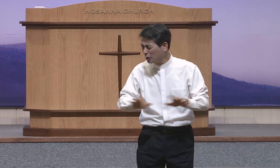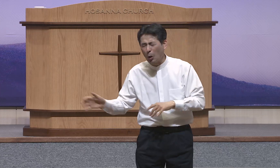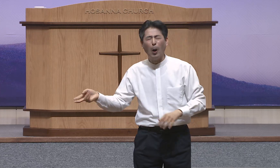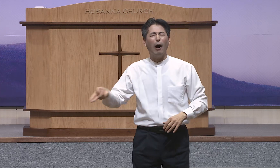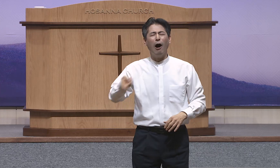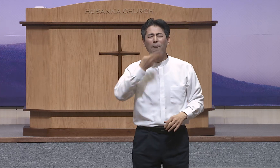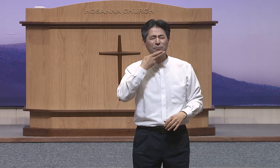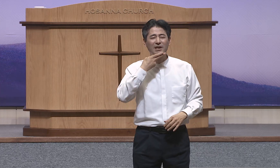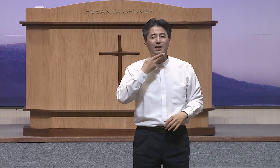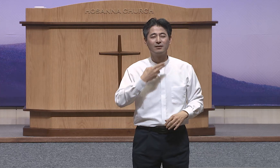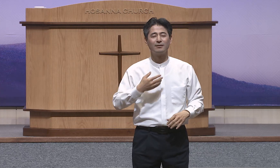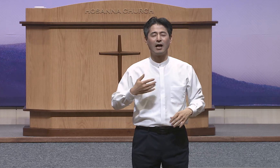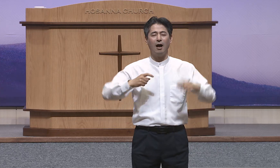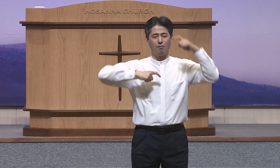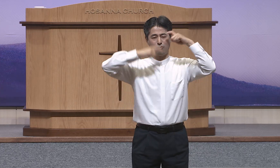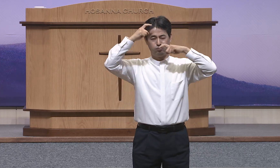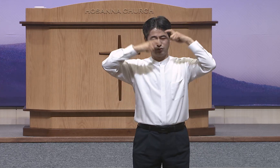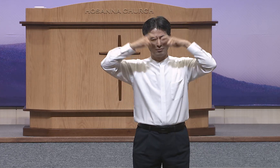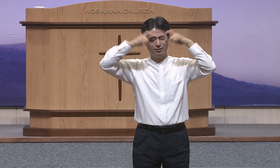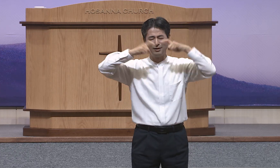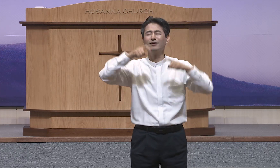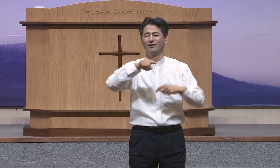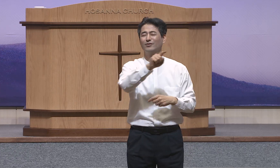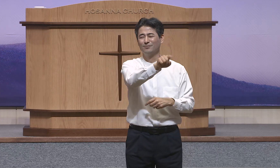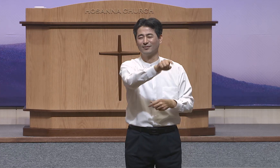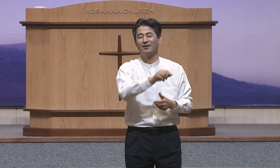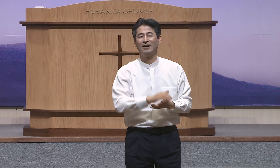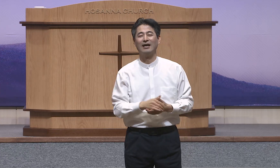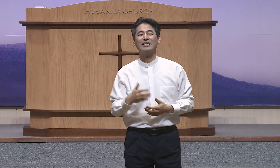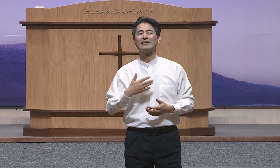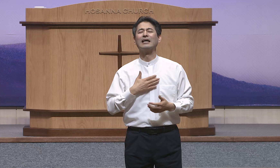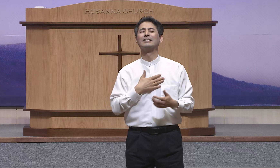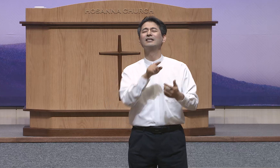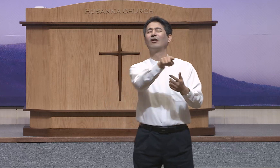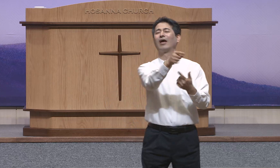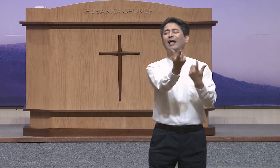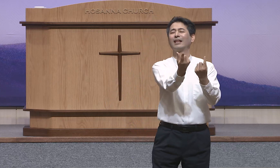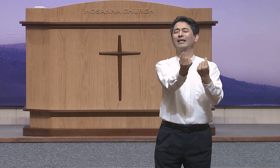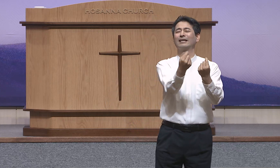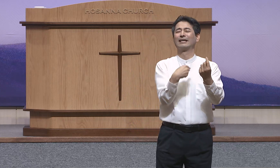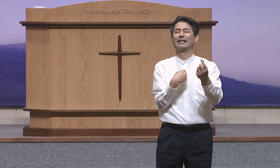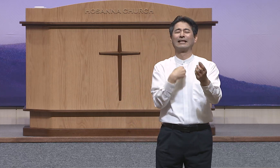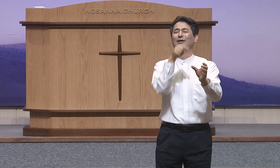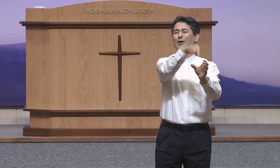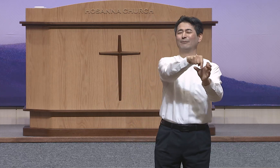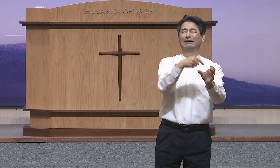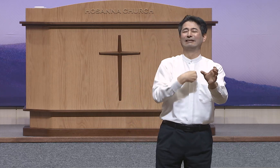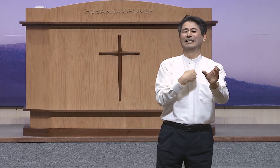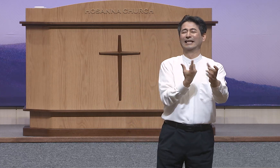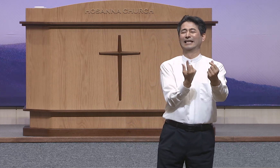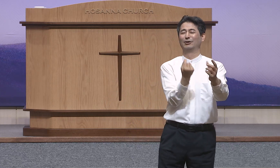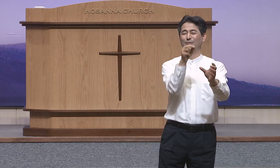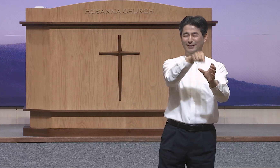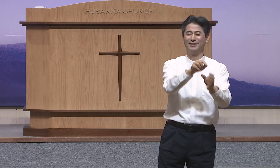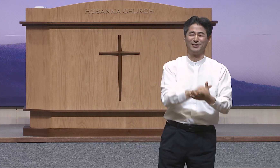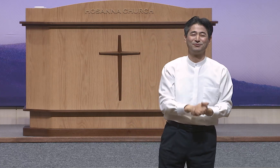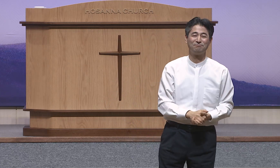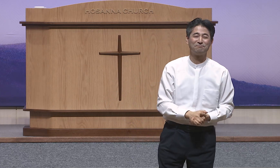뭐 반주 아무것도 없이 그냥 표정으로 이렇게 수어를 찬양하는 사람이 있었는데,